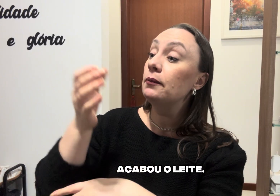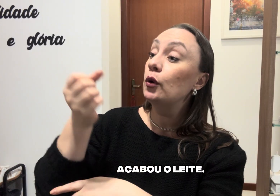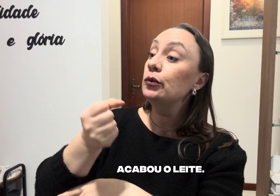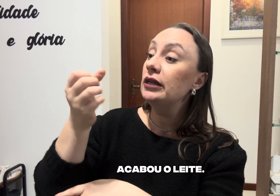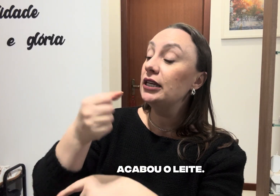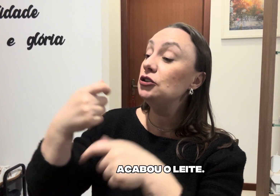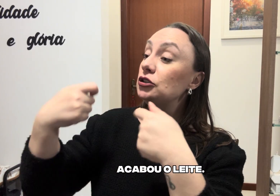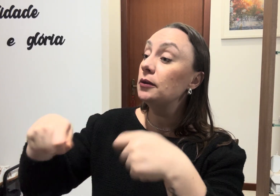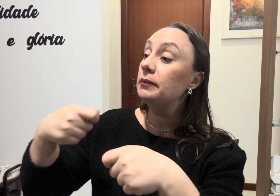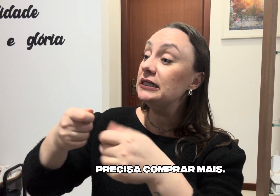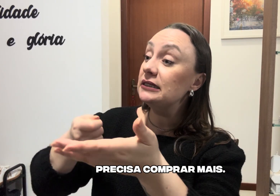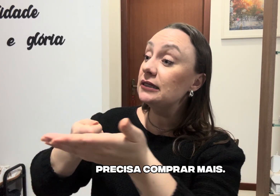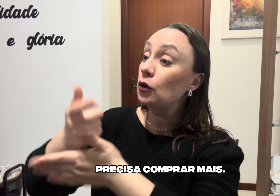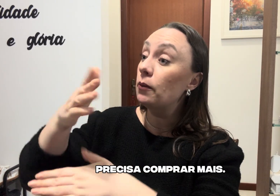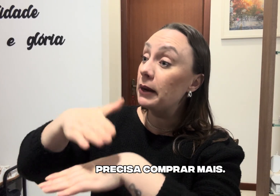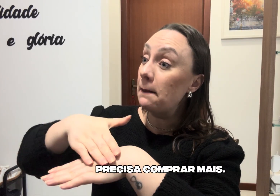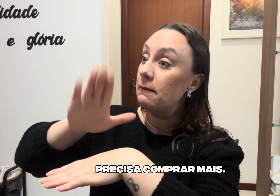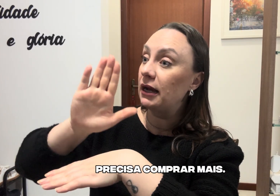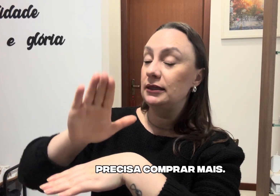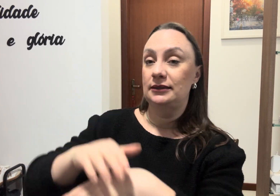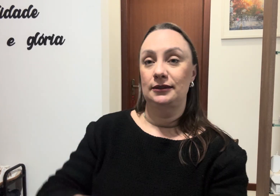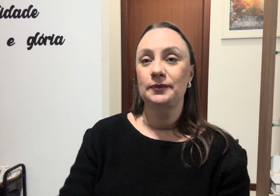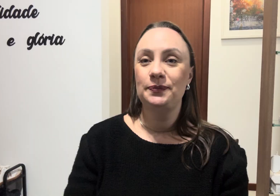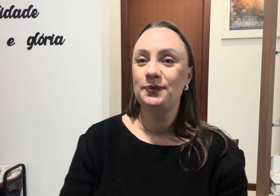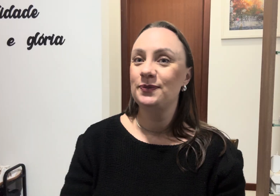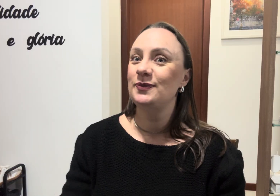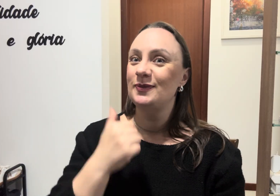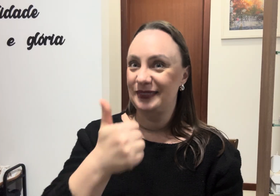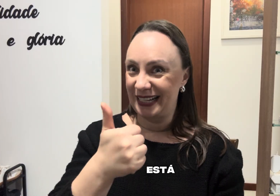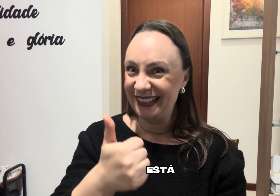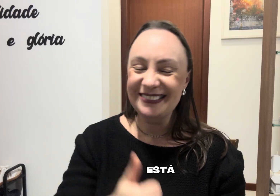Acabou o leite, precisa comprar mais, tá?